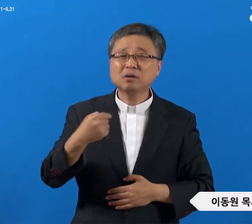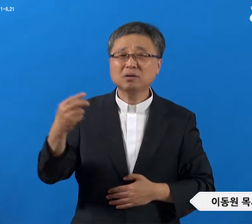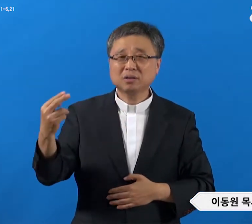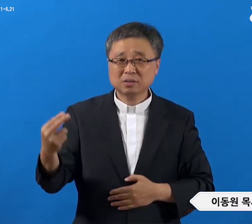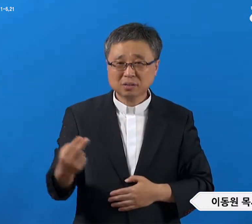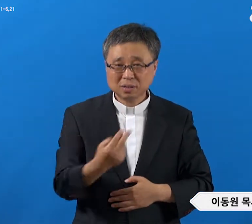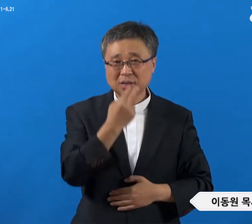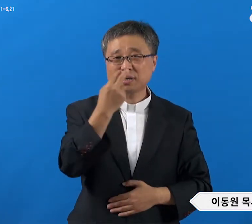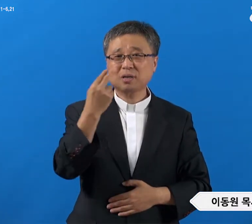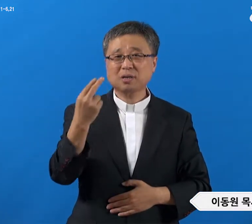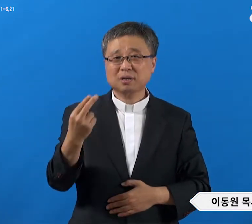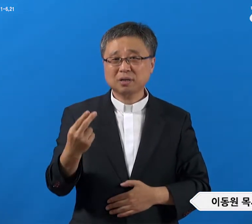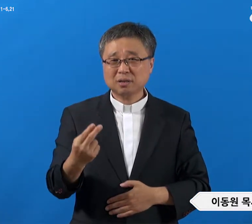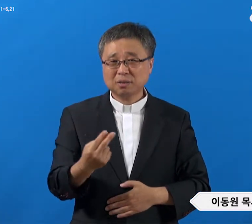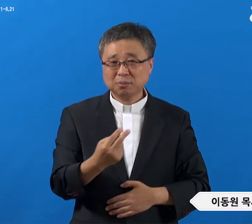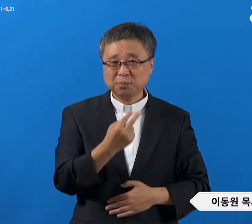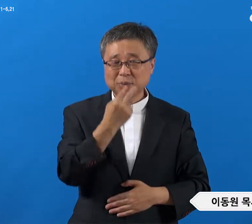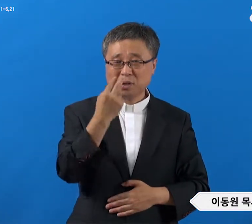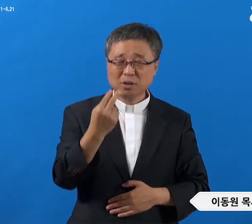잃었던